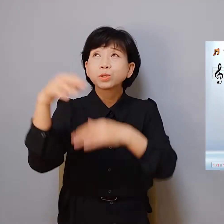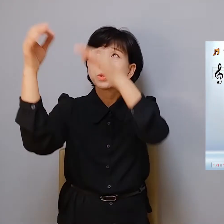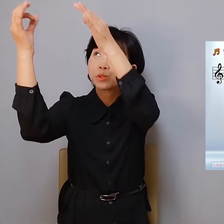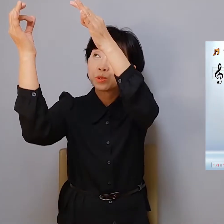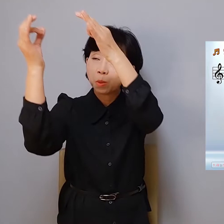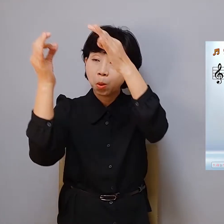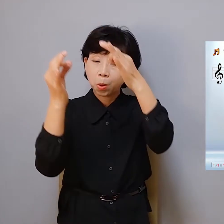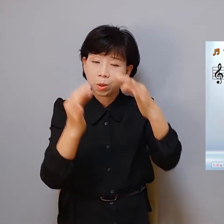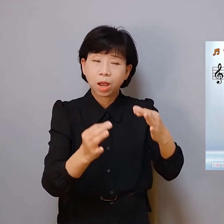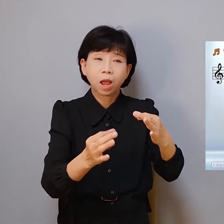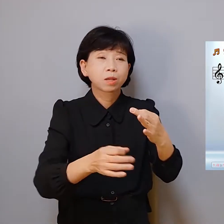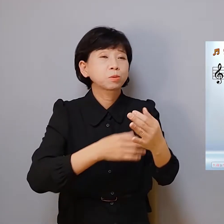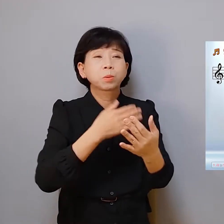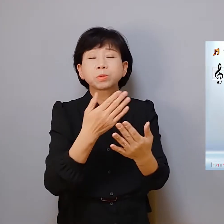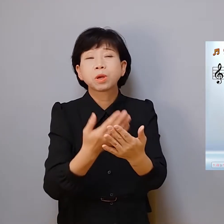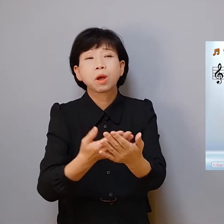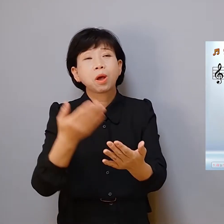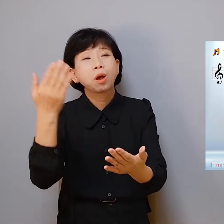이곳을